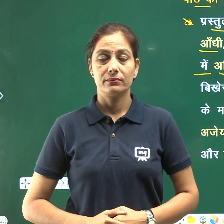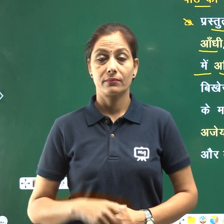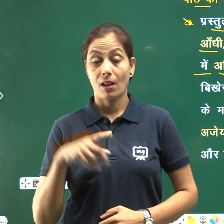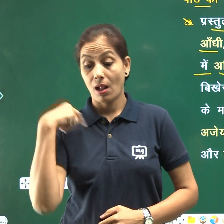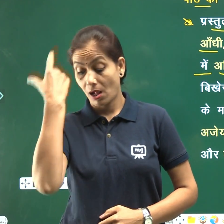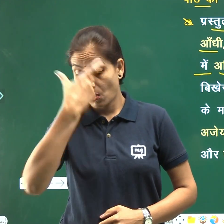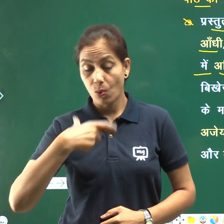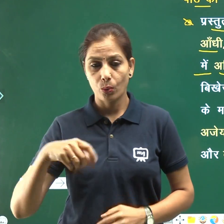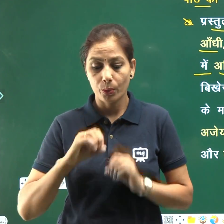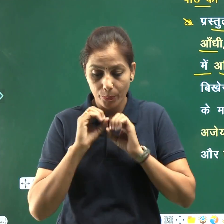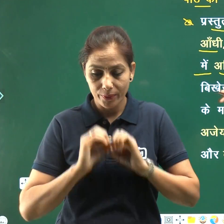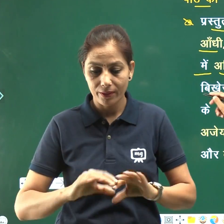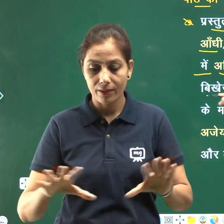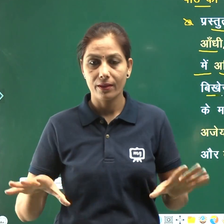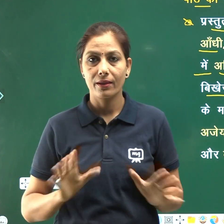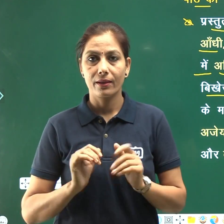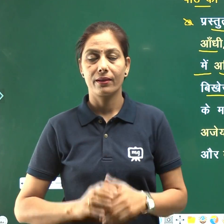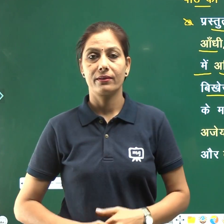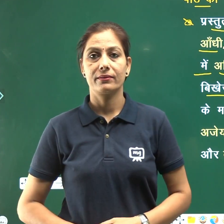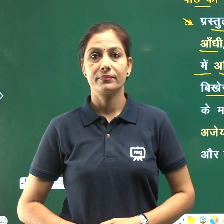सौंदर्य बिखेर रहे